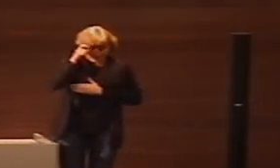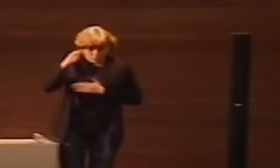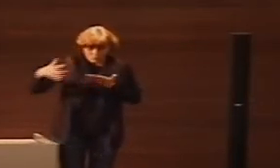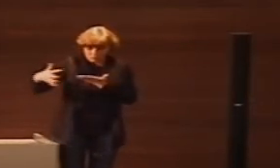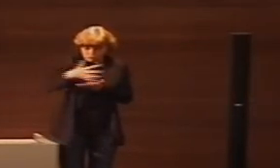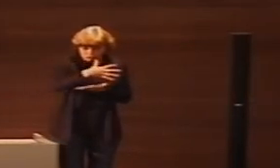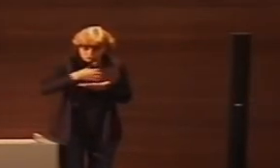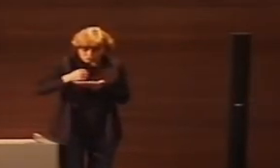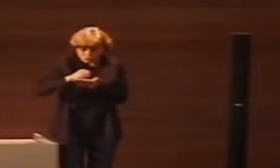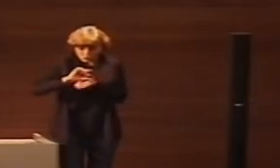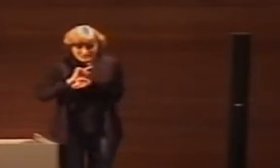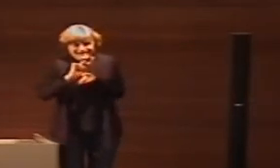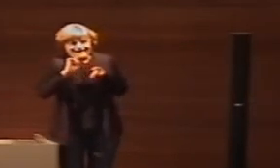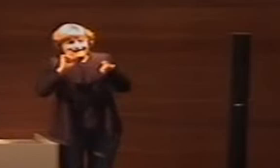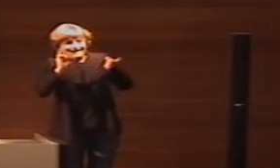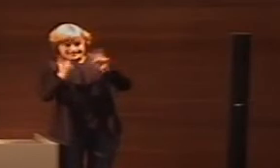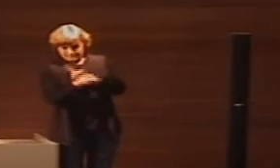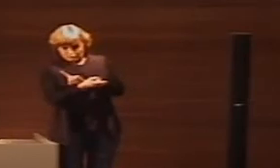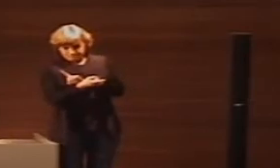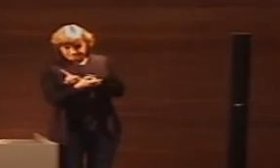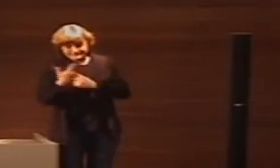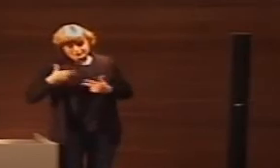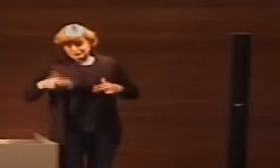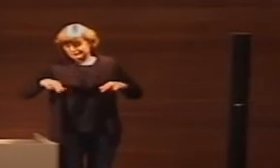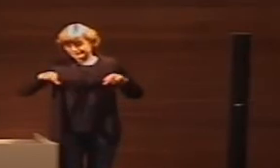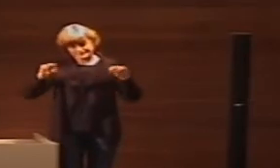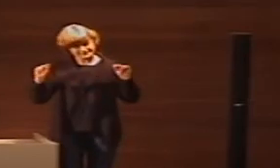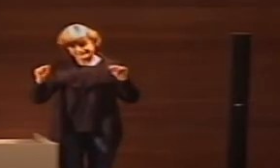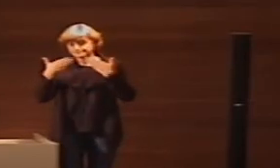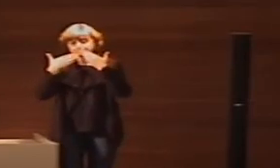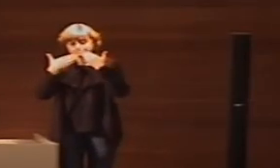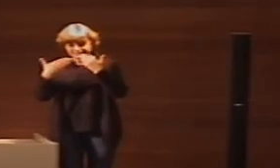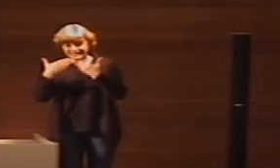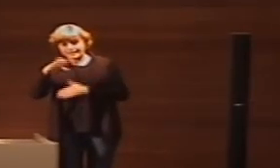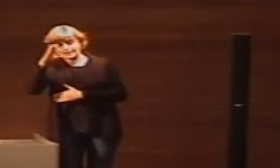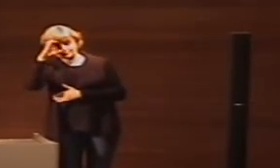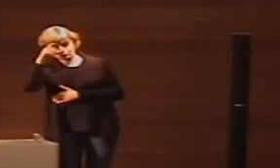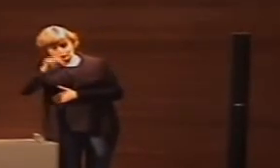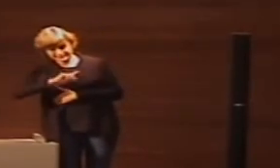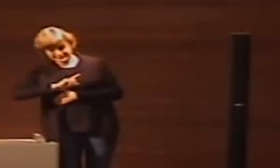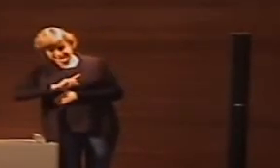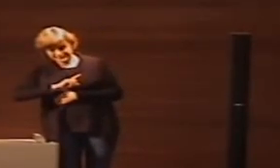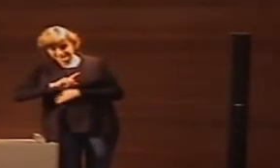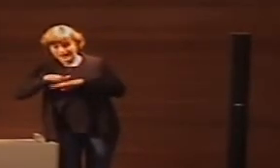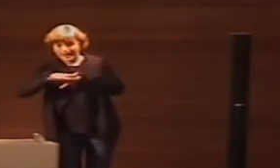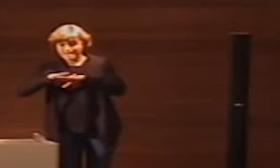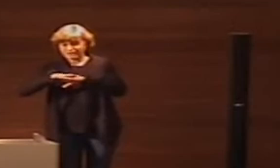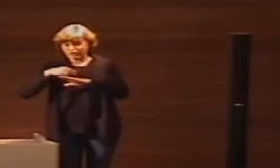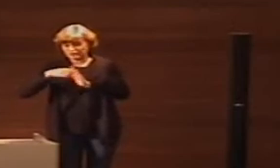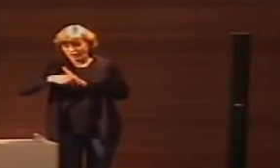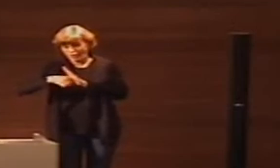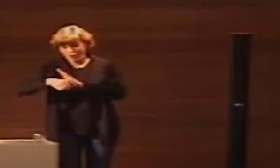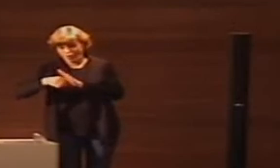cambios importantes. Y aquí lo dejo. Gracias por vuestra atención y perdón si me he extendido más.